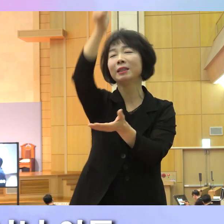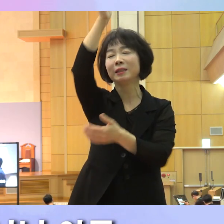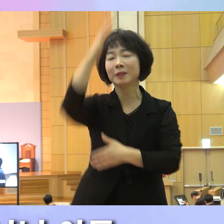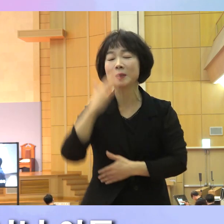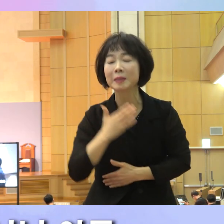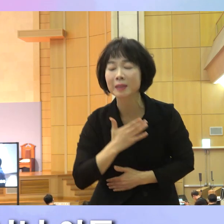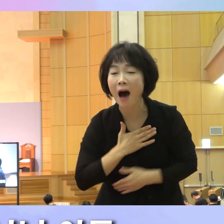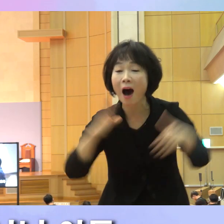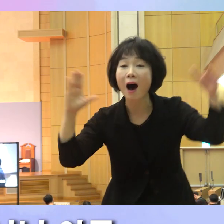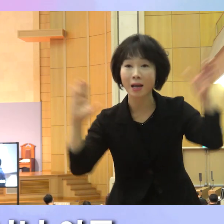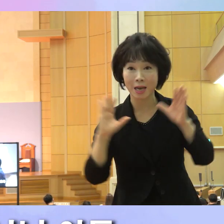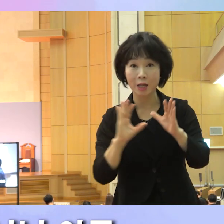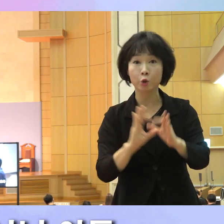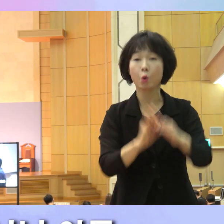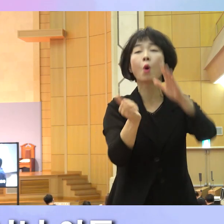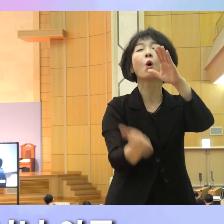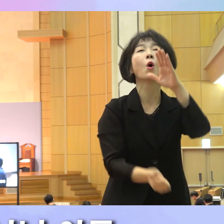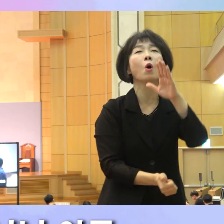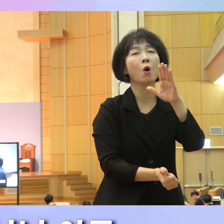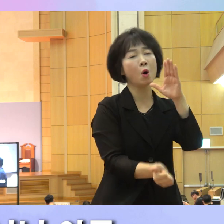주님은 나의